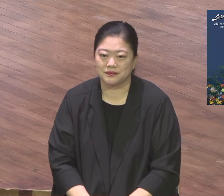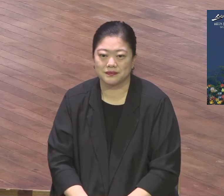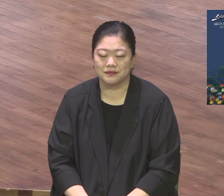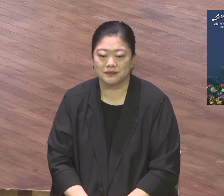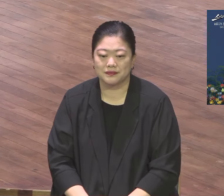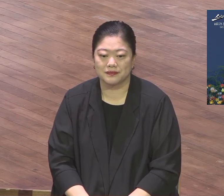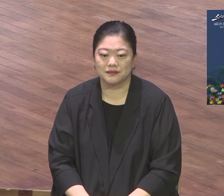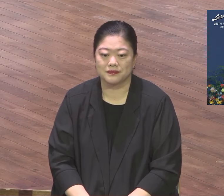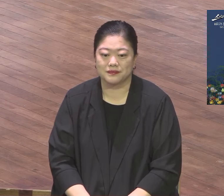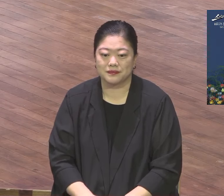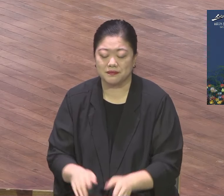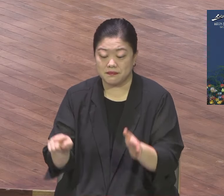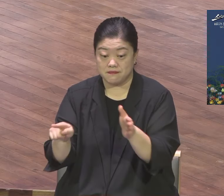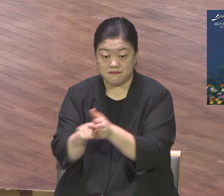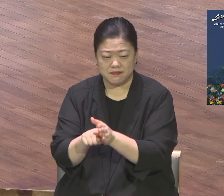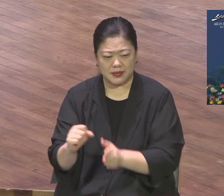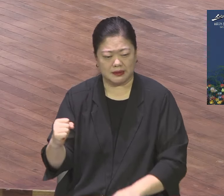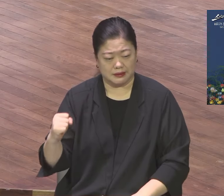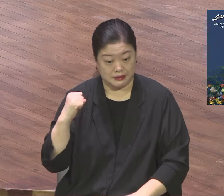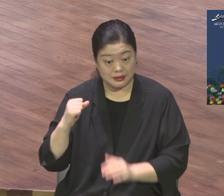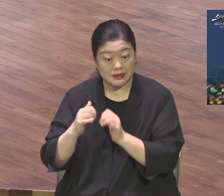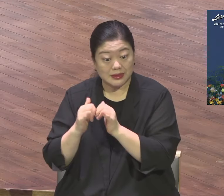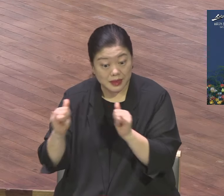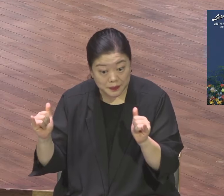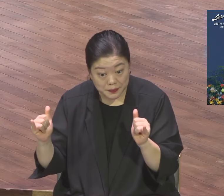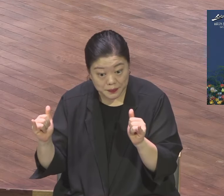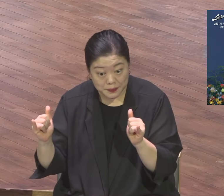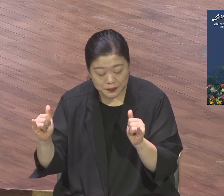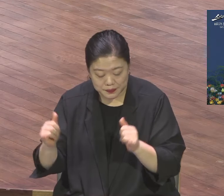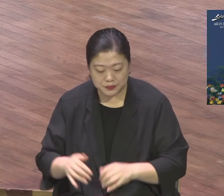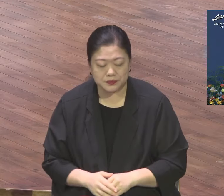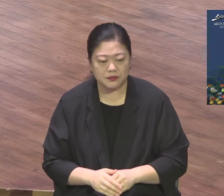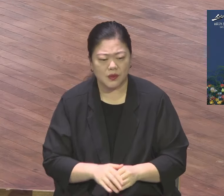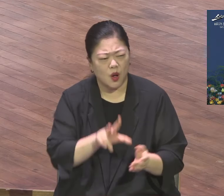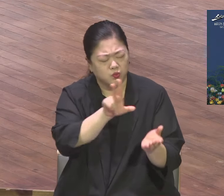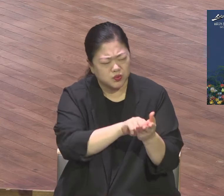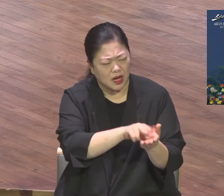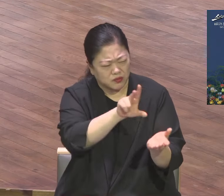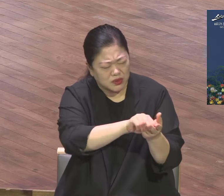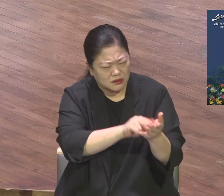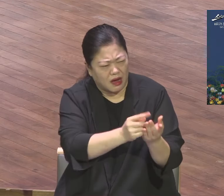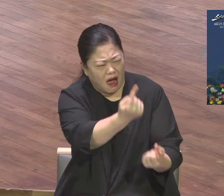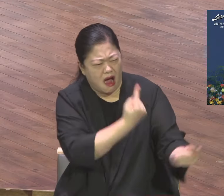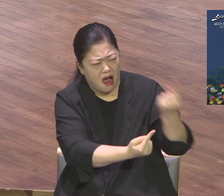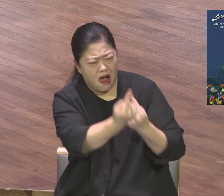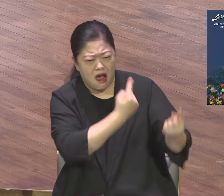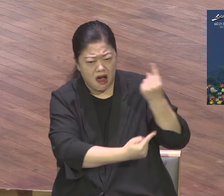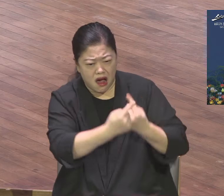심지가 견고한 자는 눈앞에 일어난 다양한 문제 사건 속에서